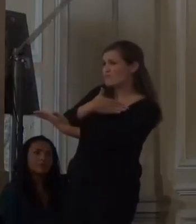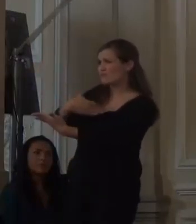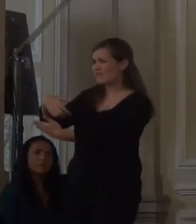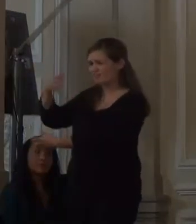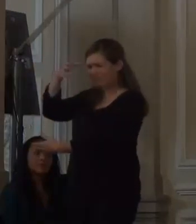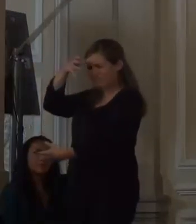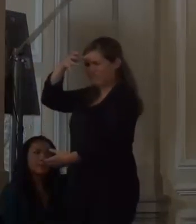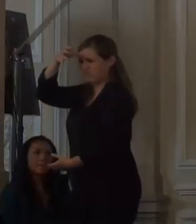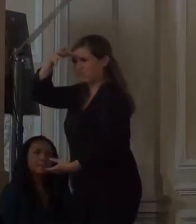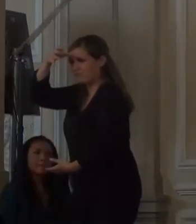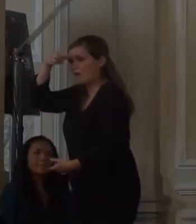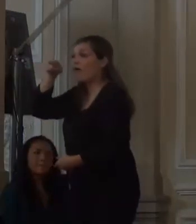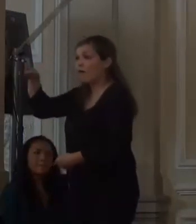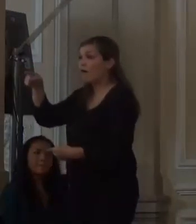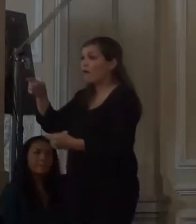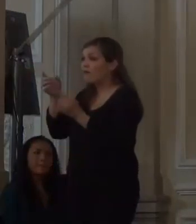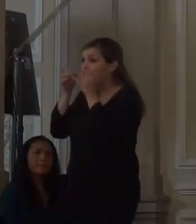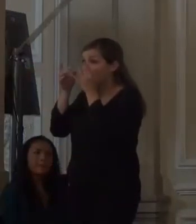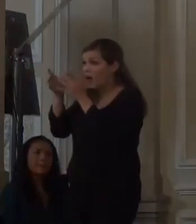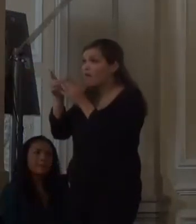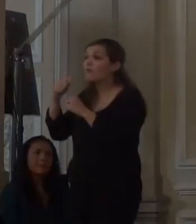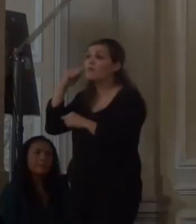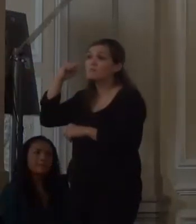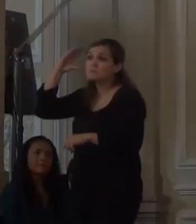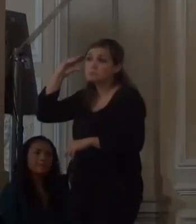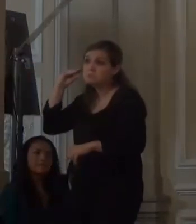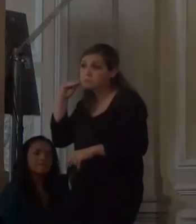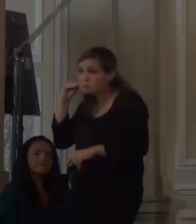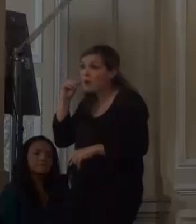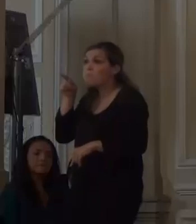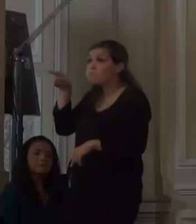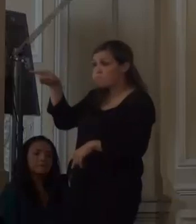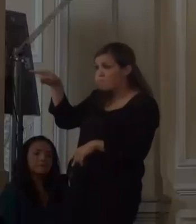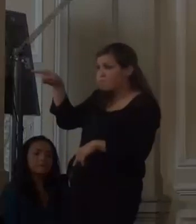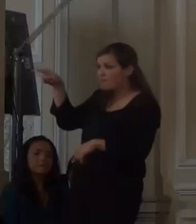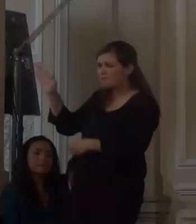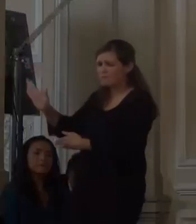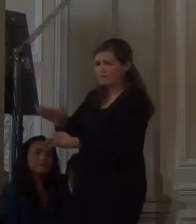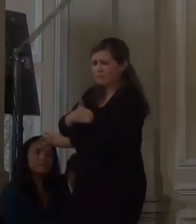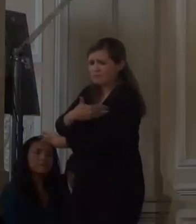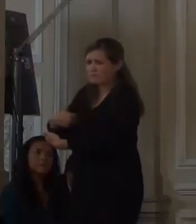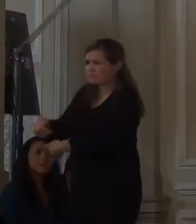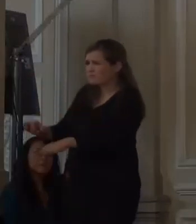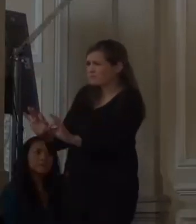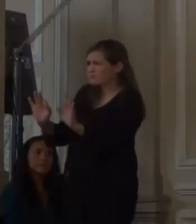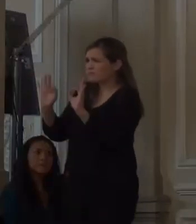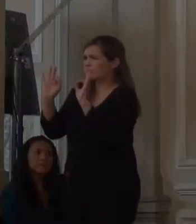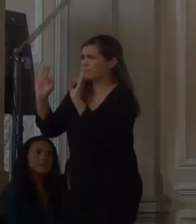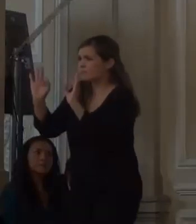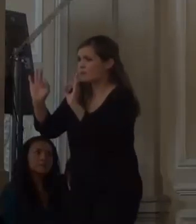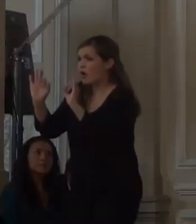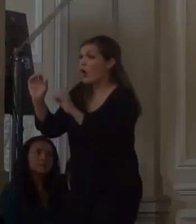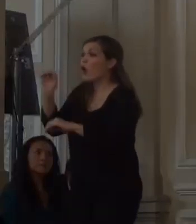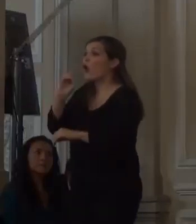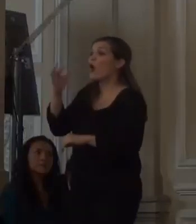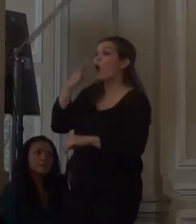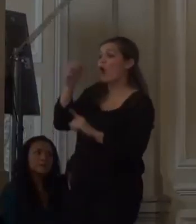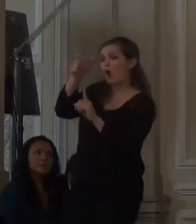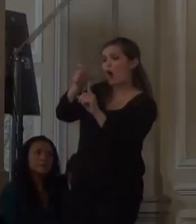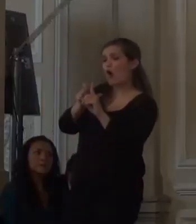que sufría una grave discapacidad auditiva. ¿O qué tal el mundo sin las epopeyas de